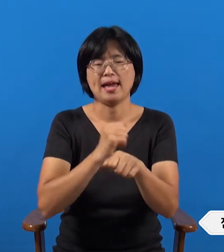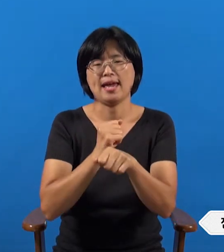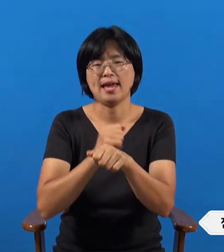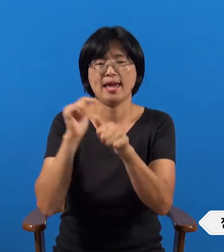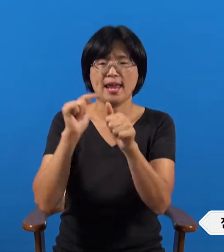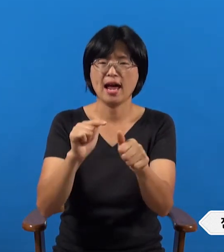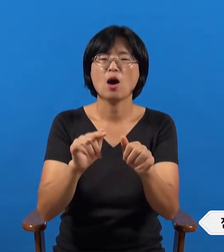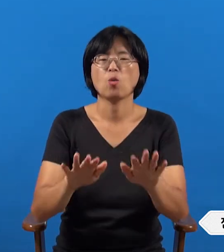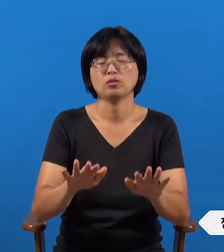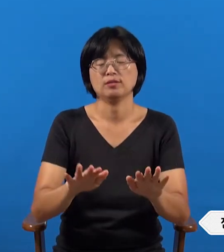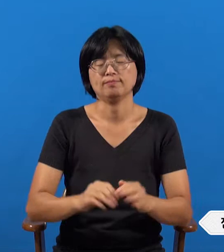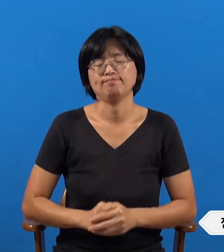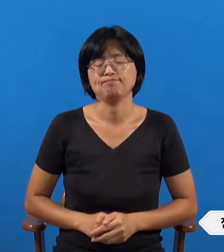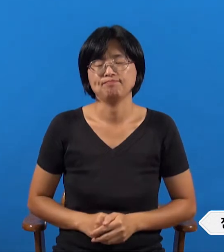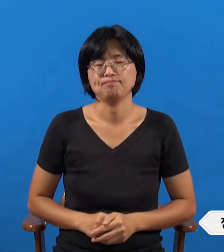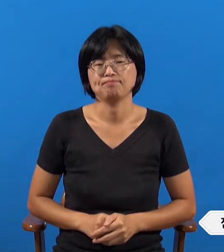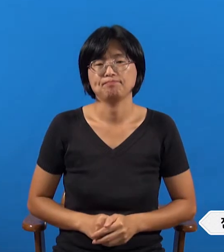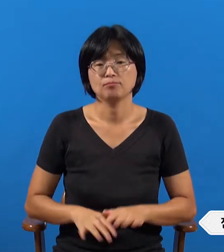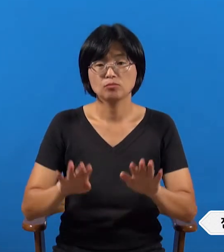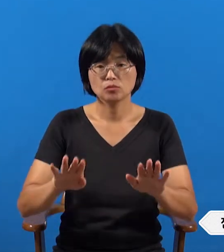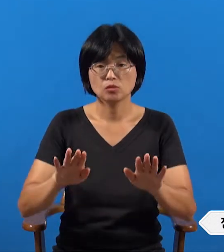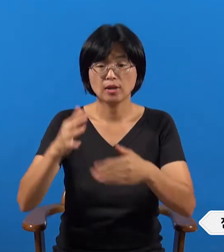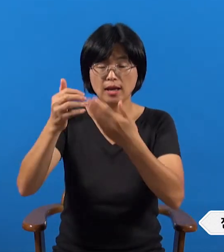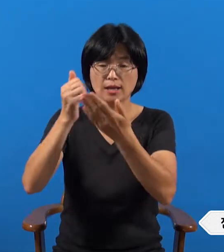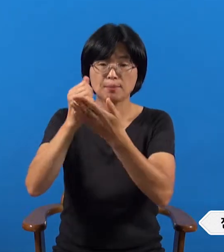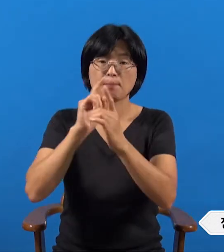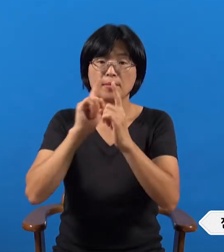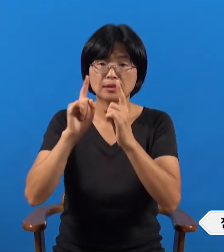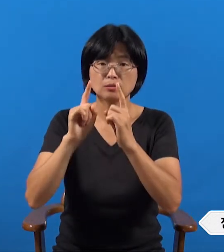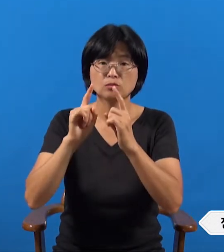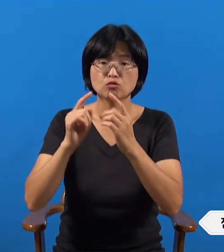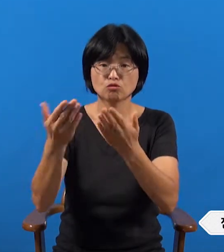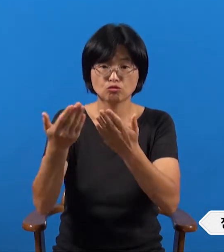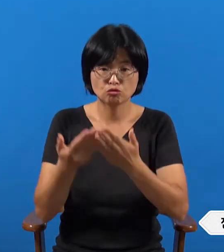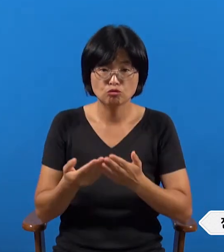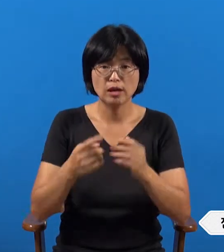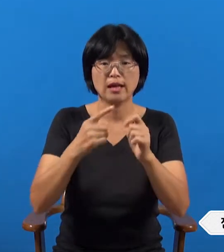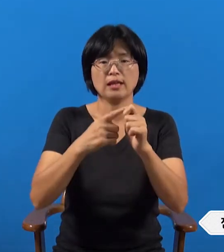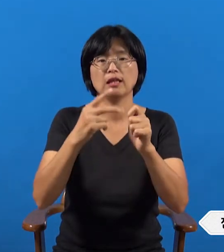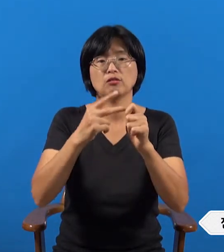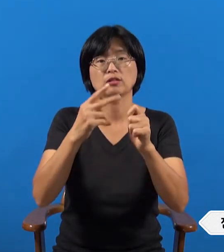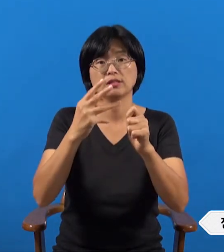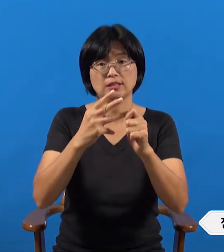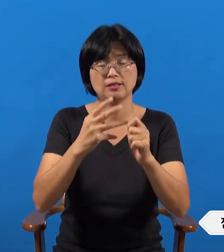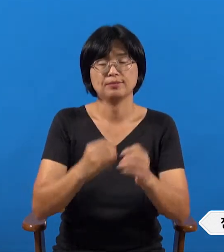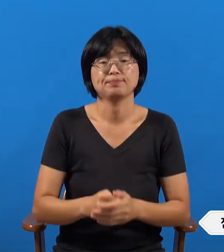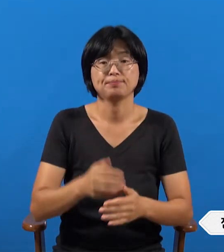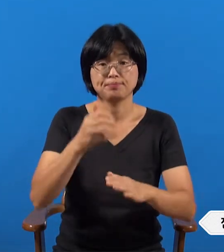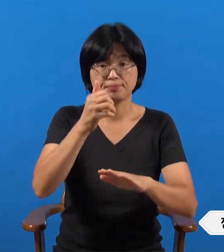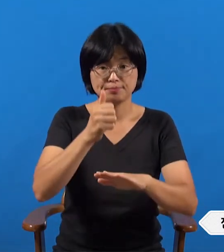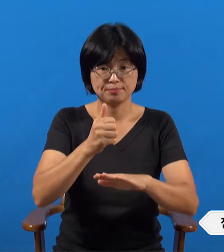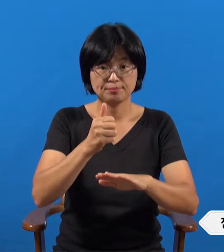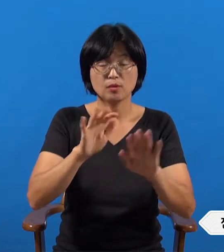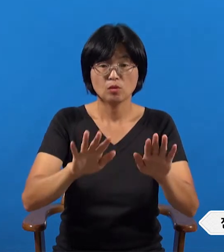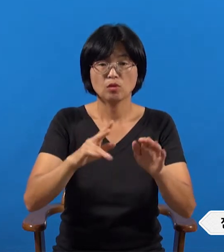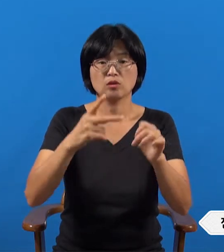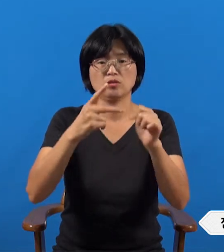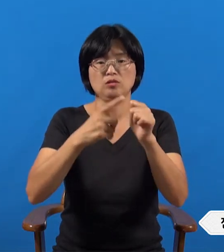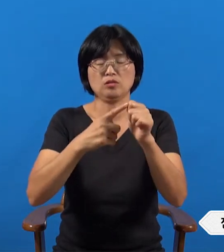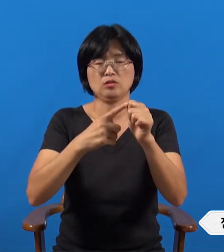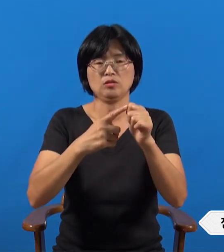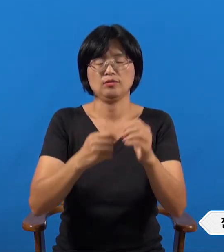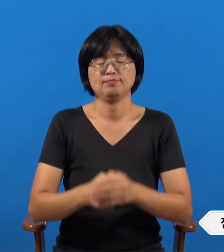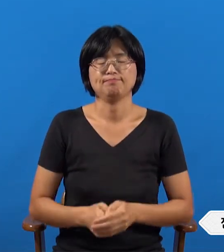어떤 말입니까? 오늘 하나님 말씀을 통해서 세 가지로 살펴봅니다. 첫째로